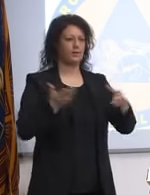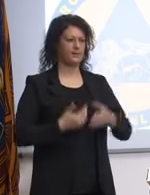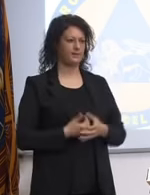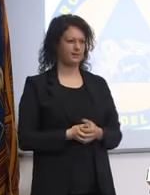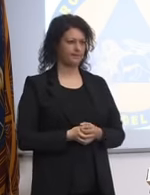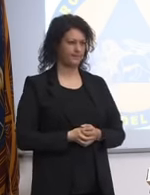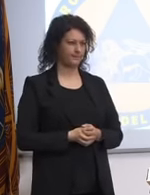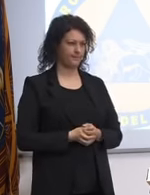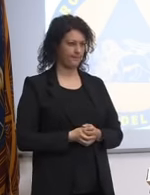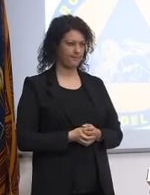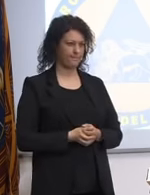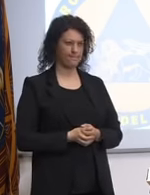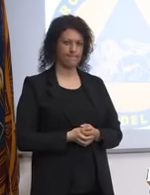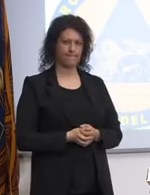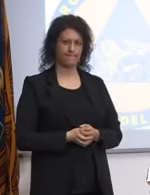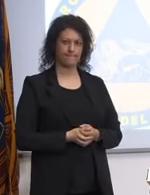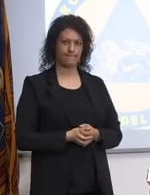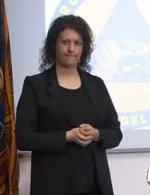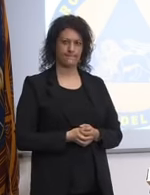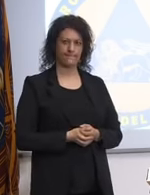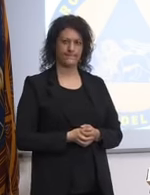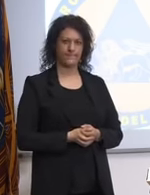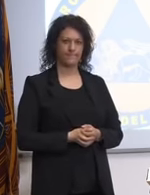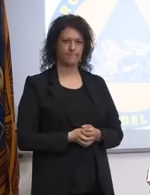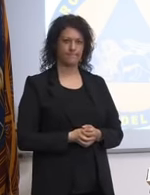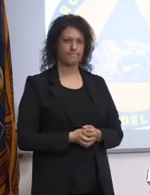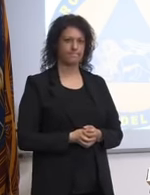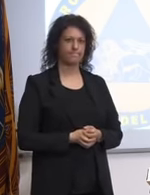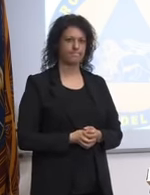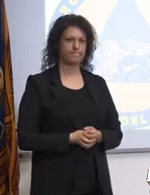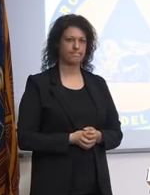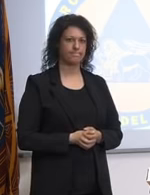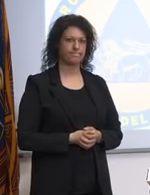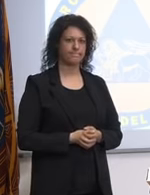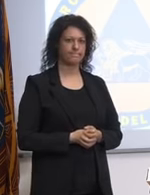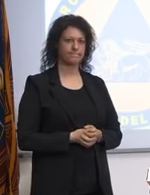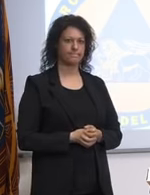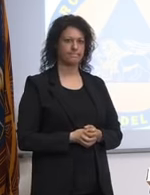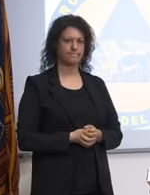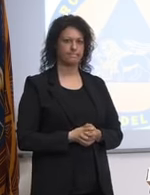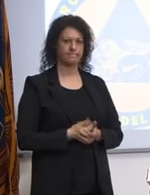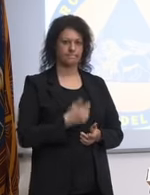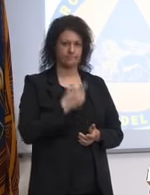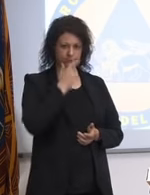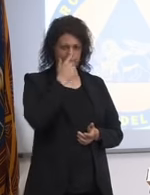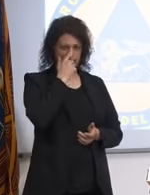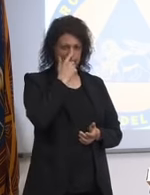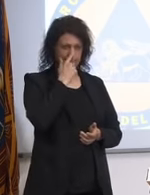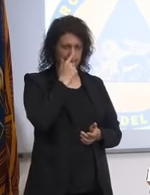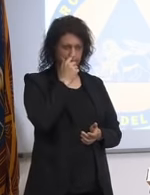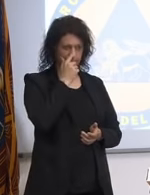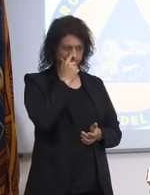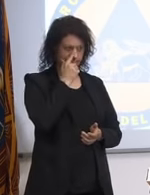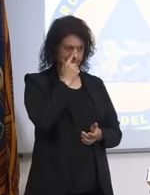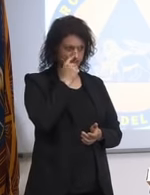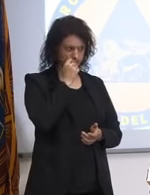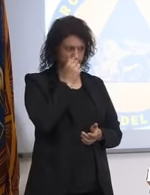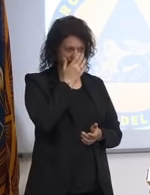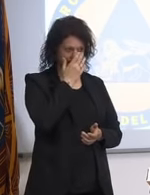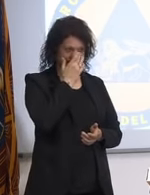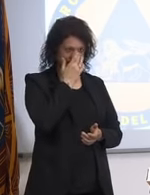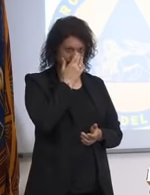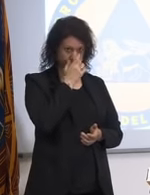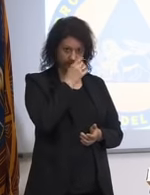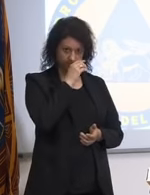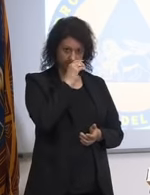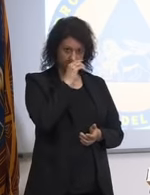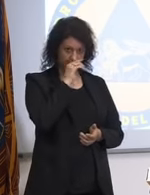Allora, Antonella Prigioni, Marchiori, ho un'altra domanda, qualcun altro, ma la base successivamente.